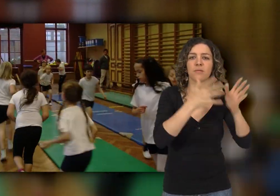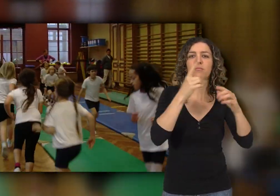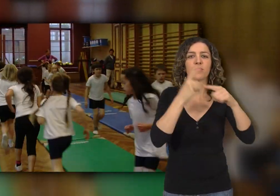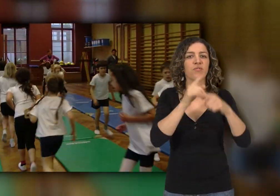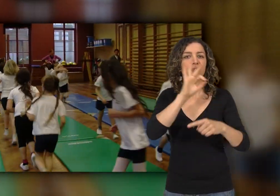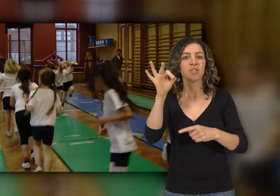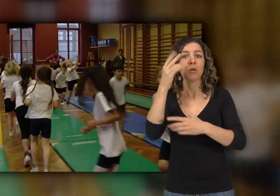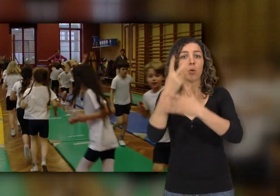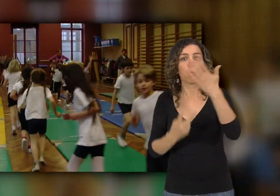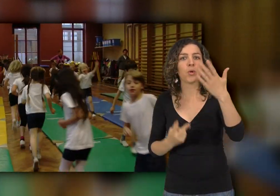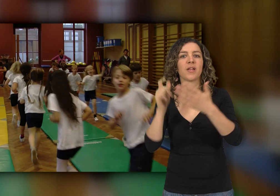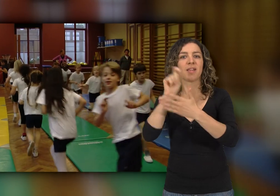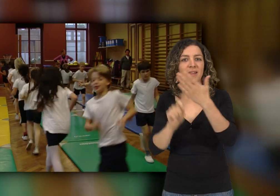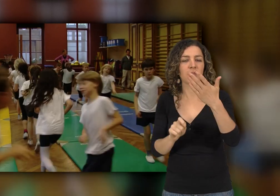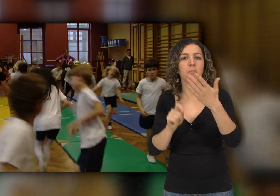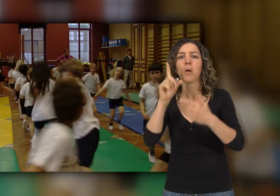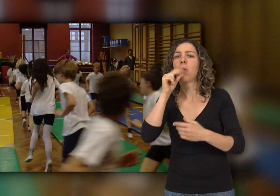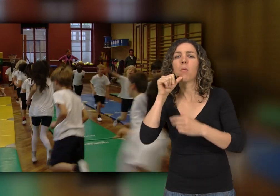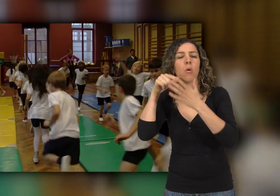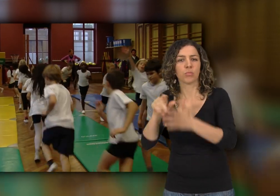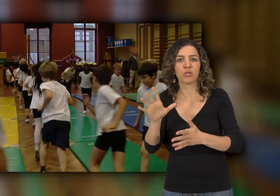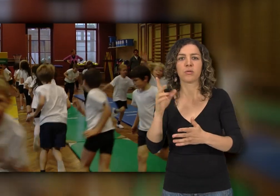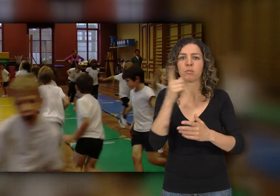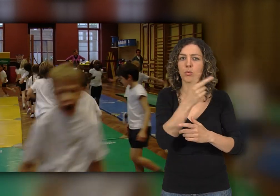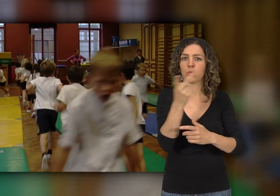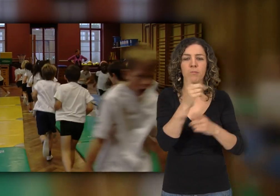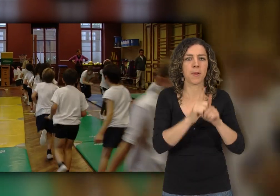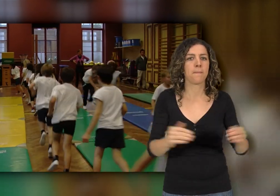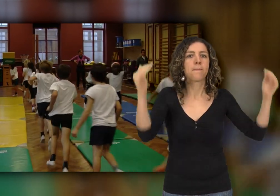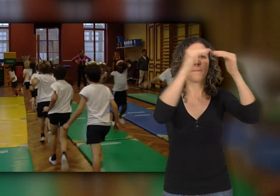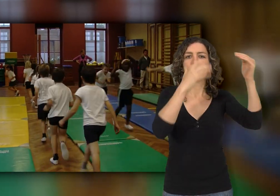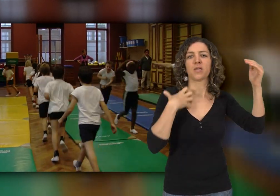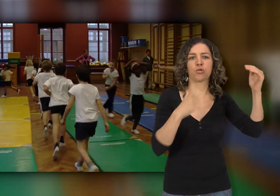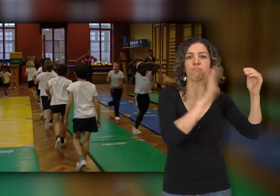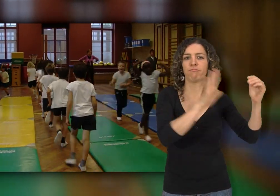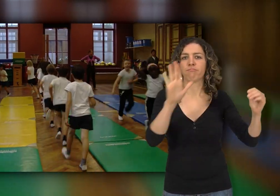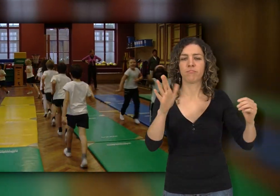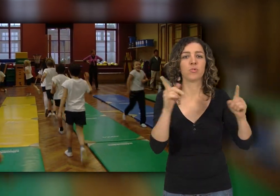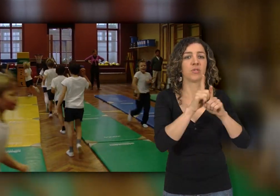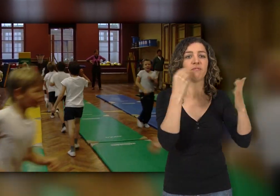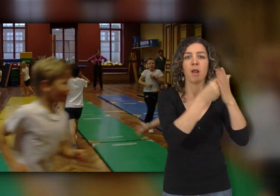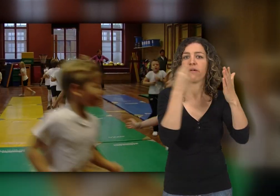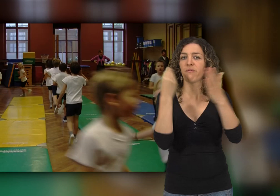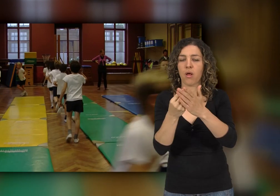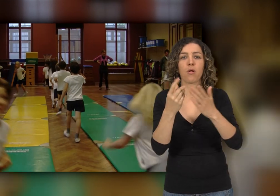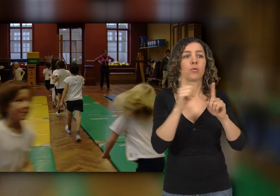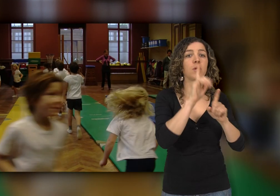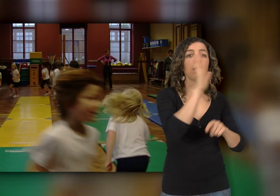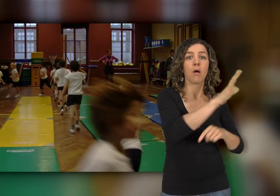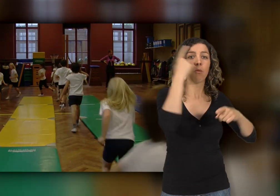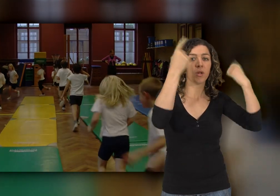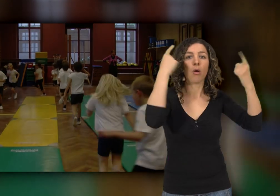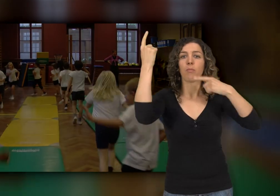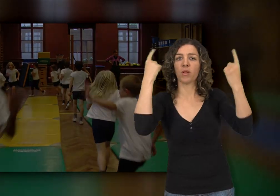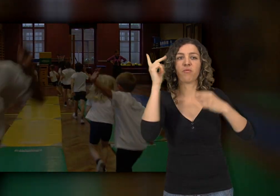des signes et dont on s'en sert qui permet de rendre les élèves bilingues. Le français et la langue des signes sont présentés aux enfants comme distincts,